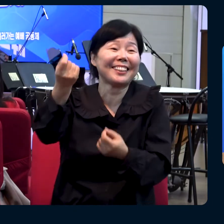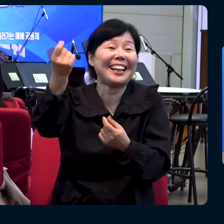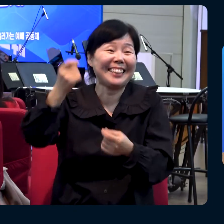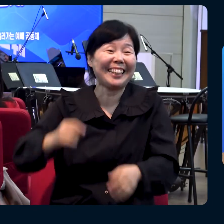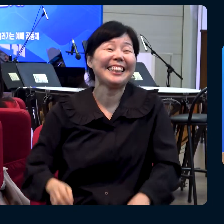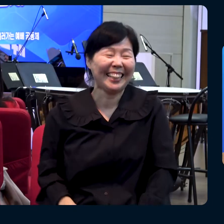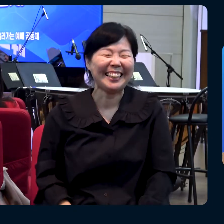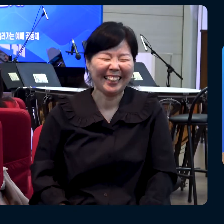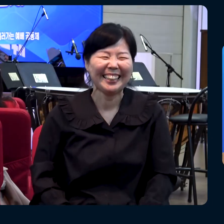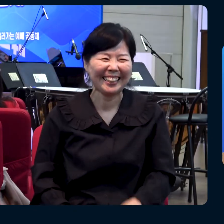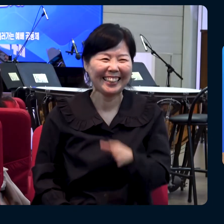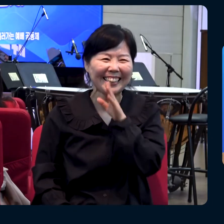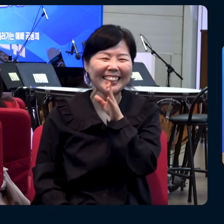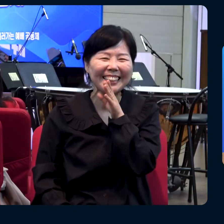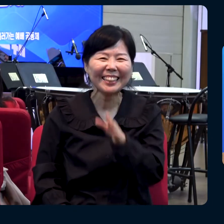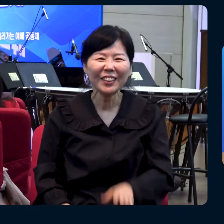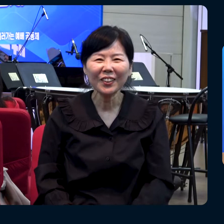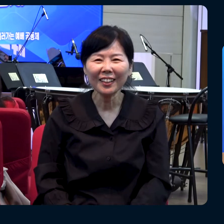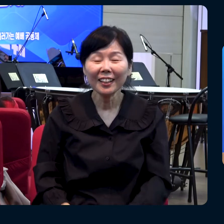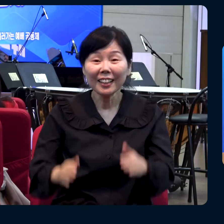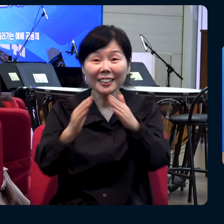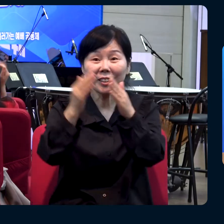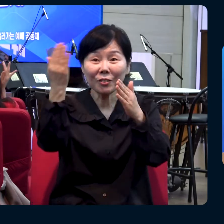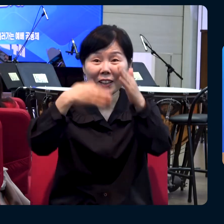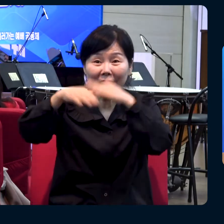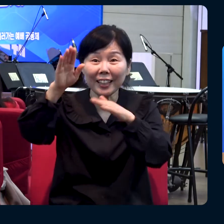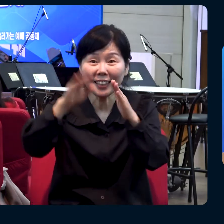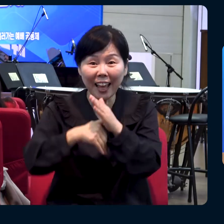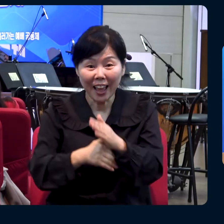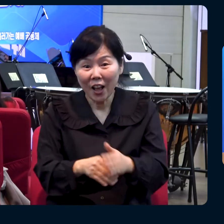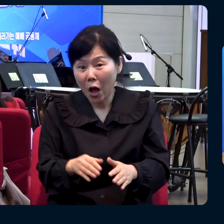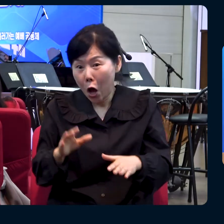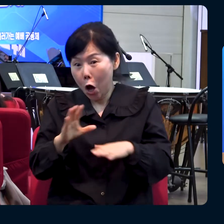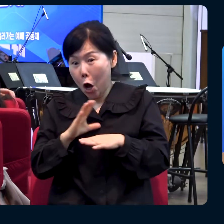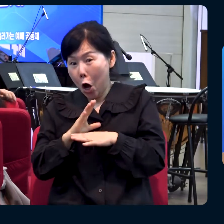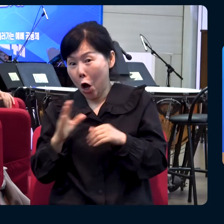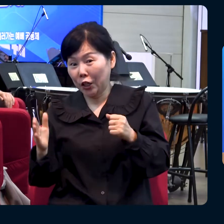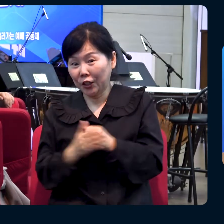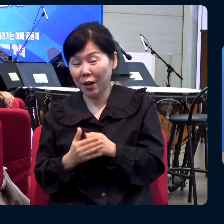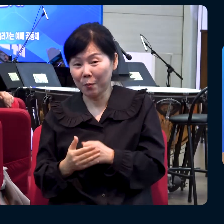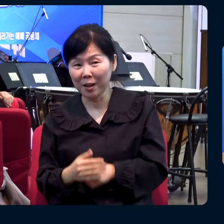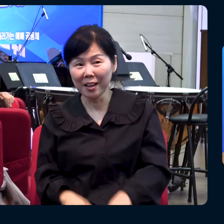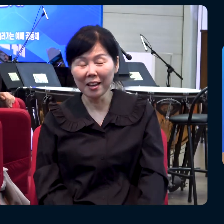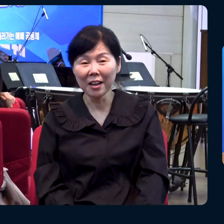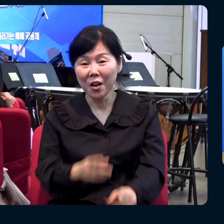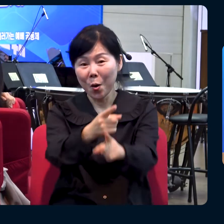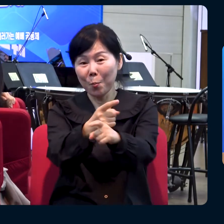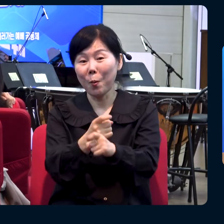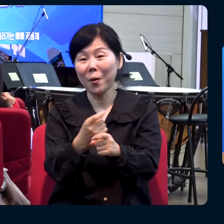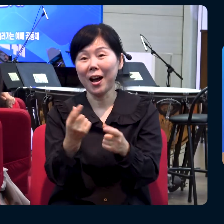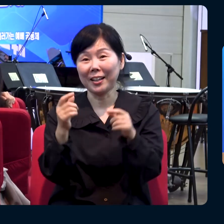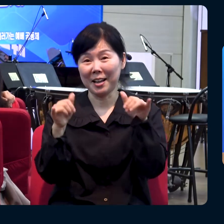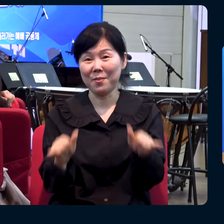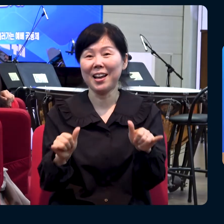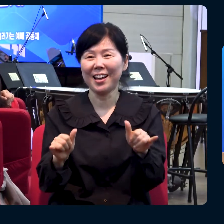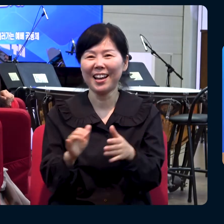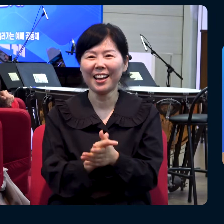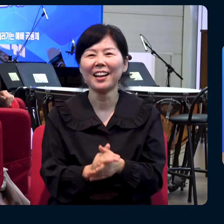그걸 무섭다고 들었다가 집에 갈 때 무슨 일이 날지 모르니까 수고가 많아요.